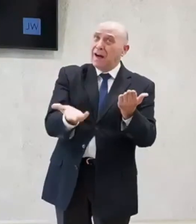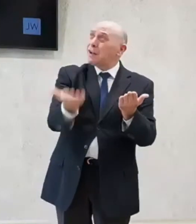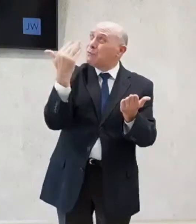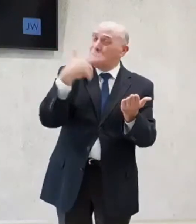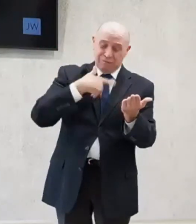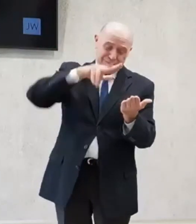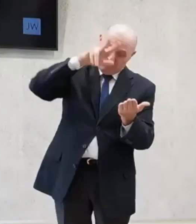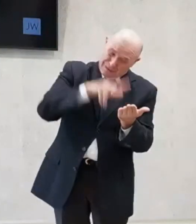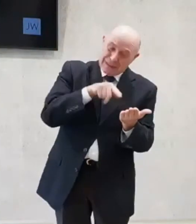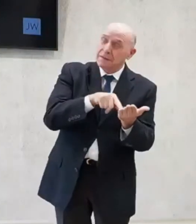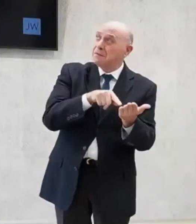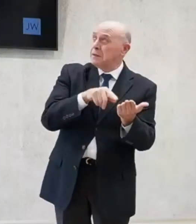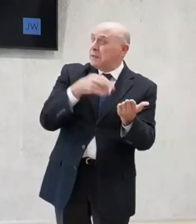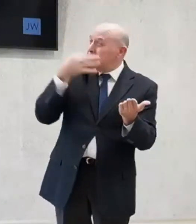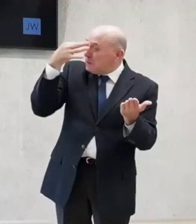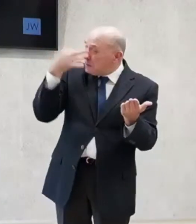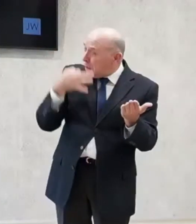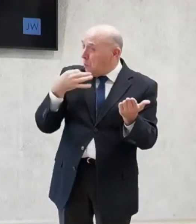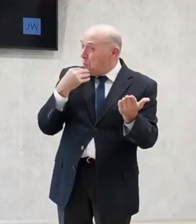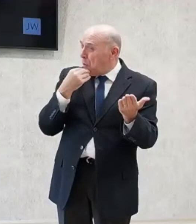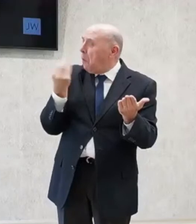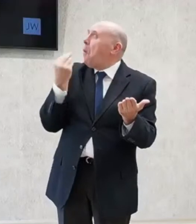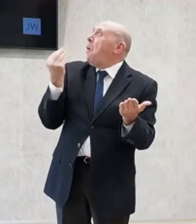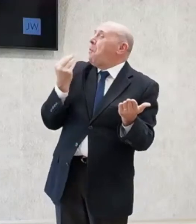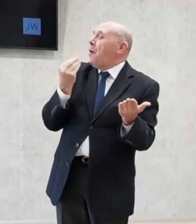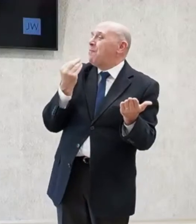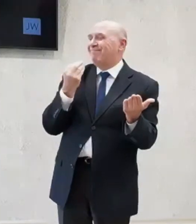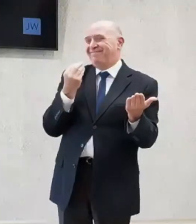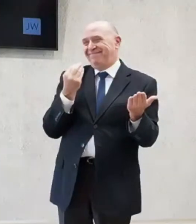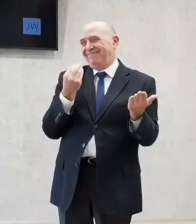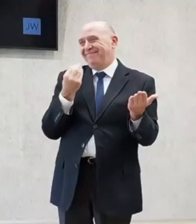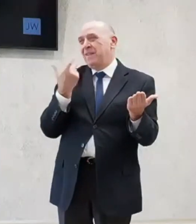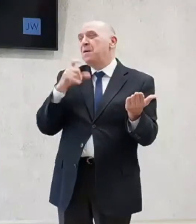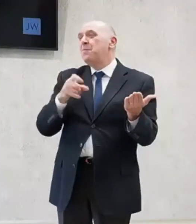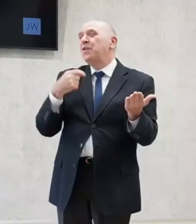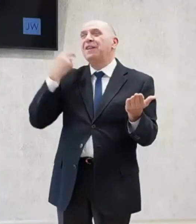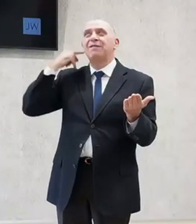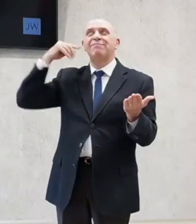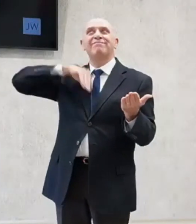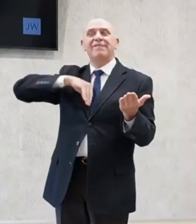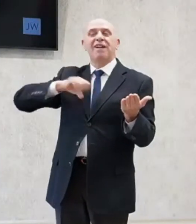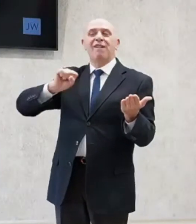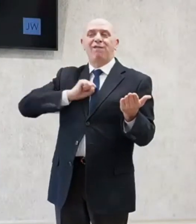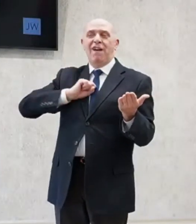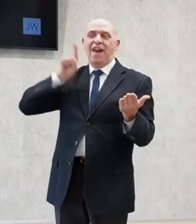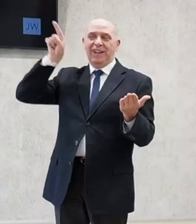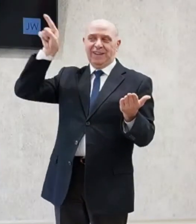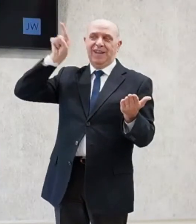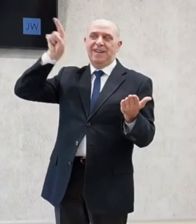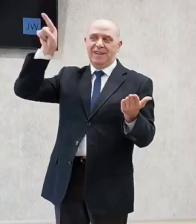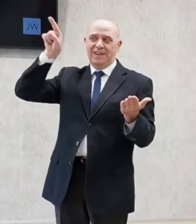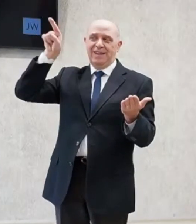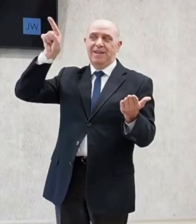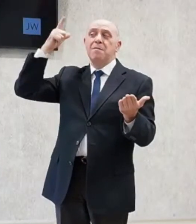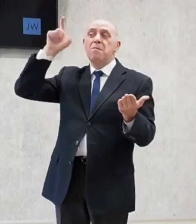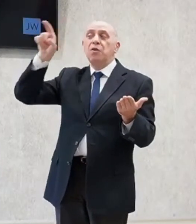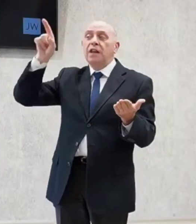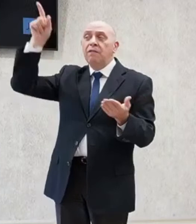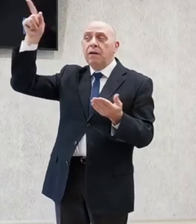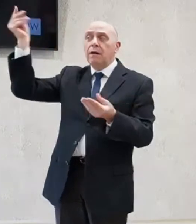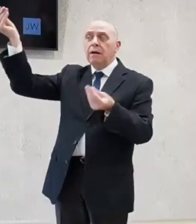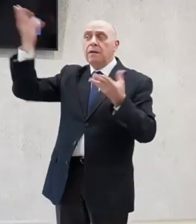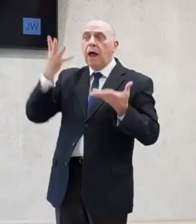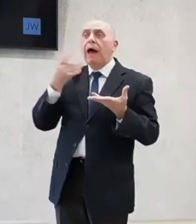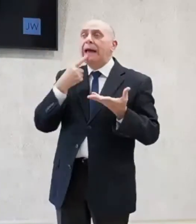avverate perché aveva Fede che Dio nel suo grande amore ha provveduto a tutti gli esseri umani ubbidienti il sacrificio